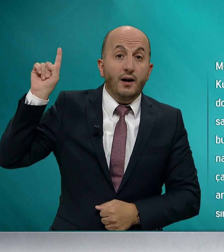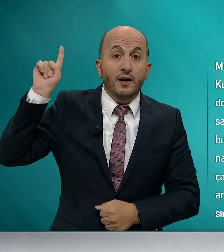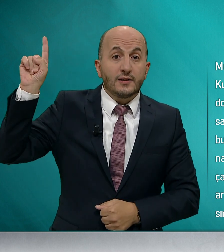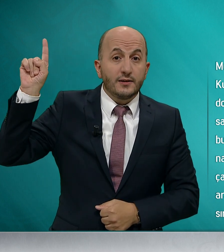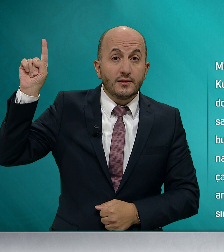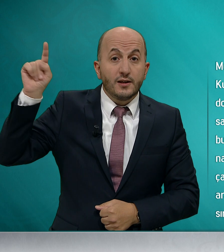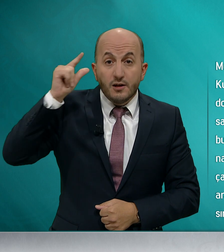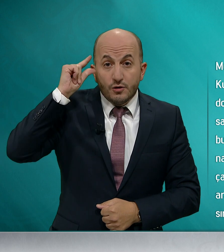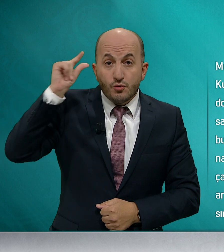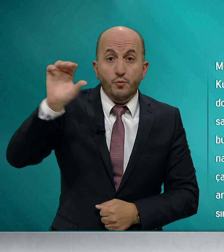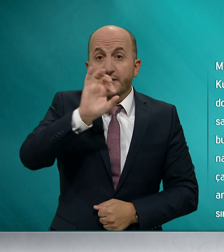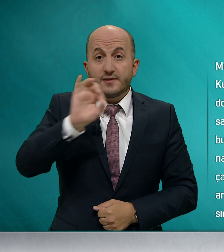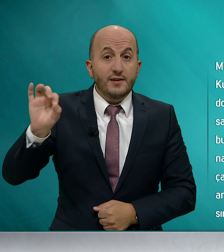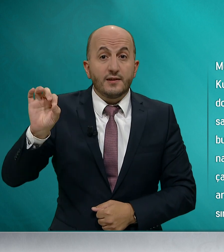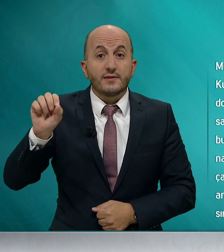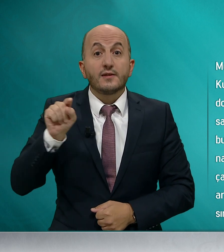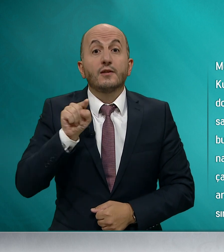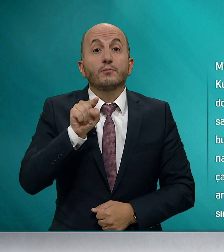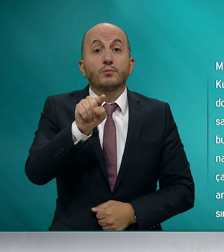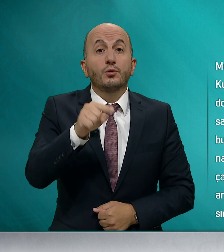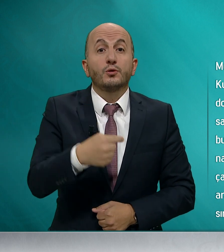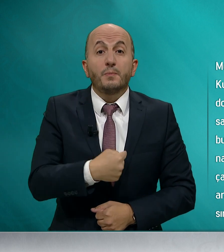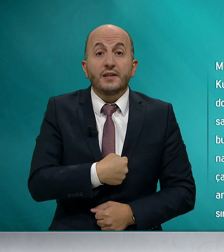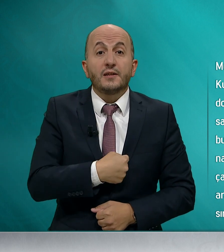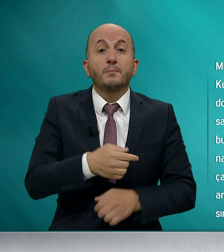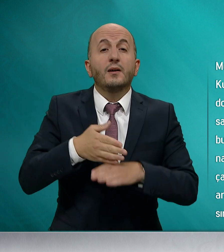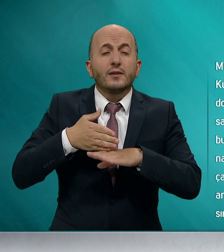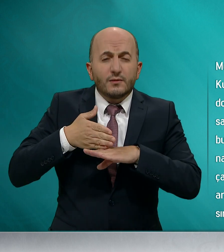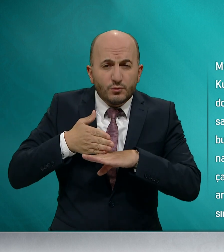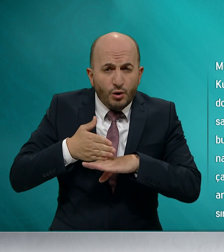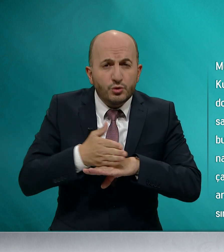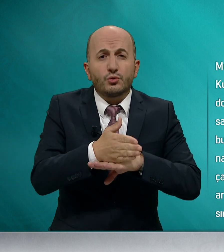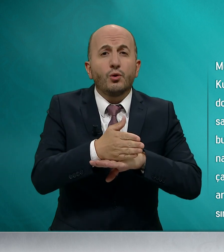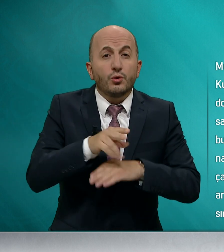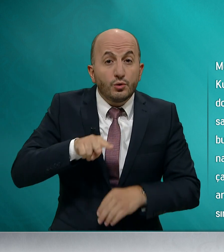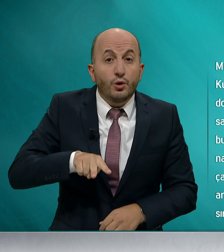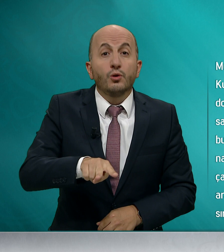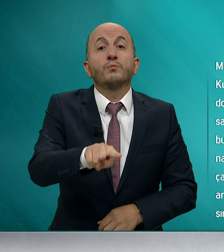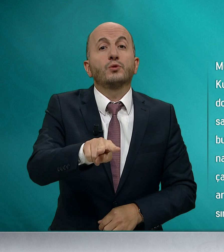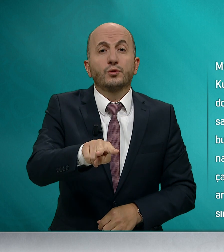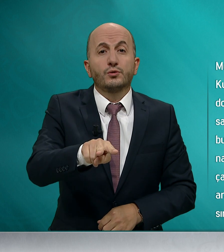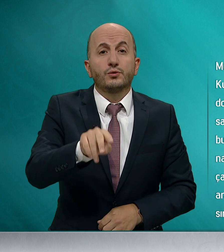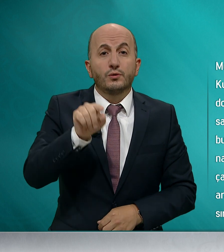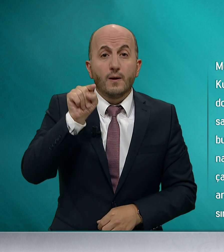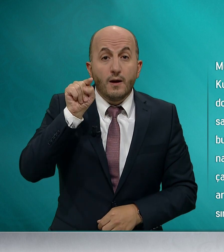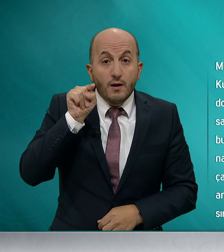Cenab-ı Hak, "Şüphesiz bu benim dosdoğru